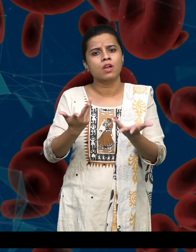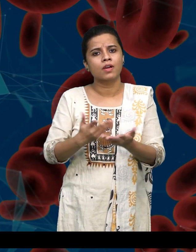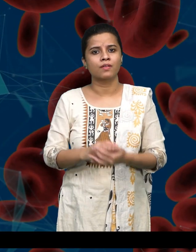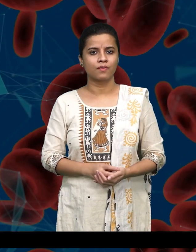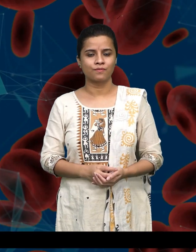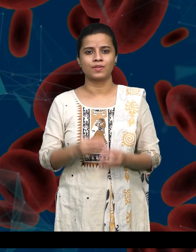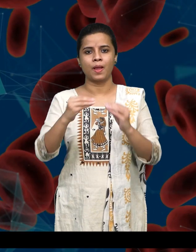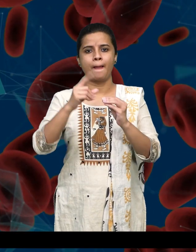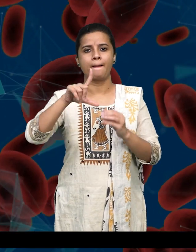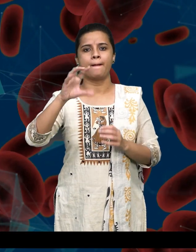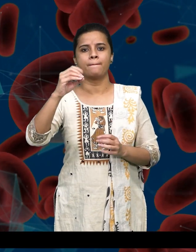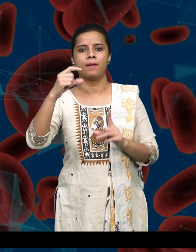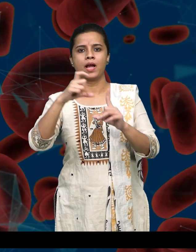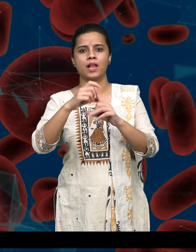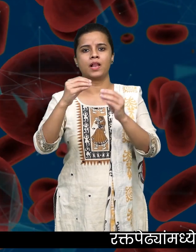रक्तपेढ्या